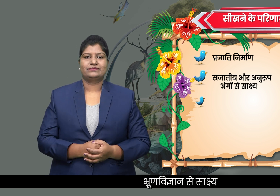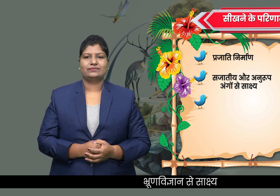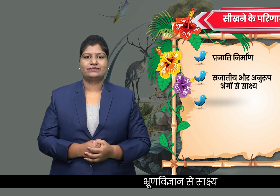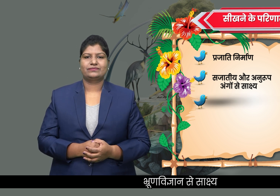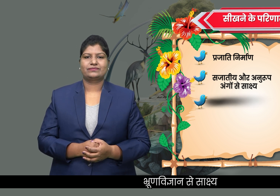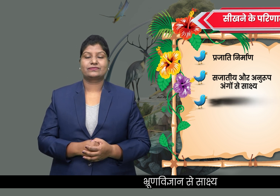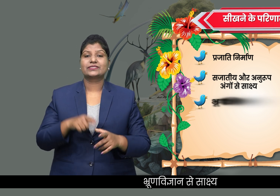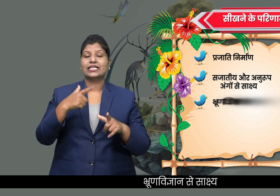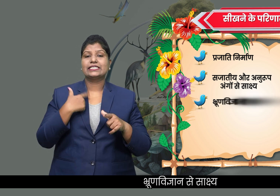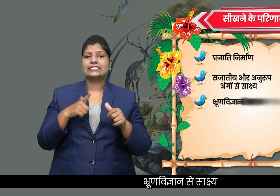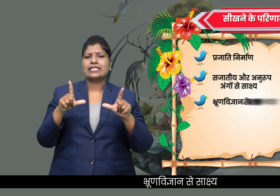भ्रूण विज्ञान से साक्ष्य,